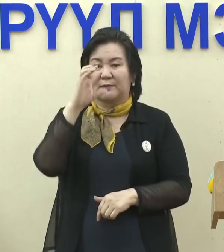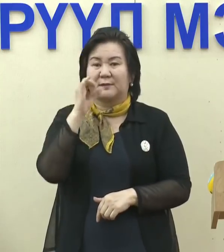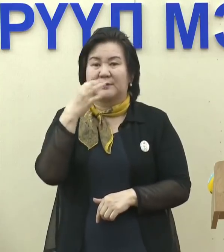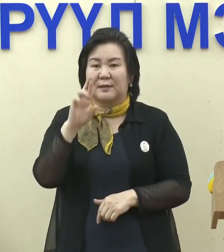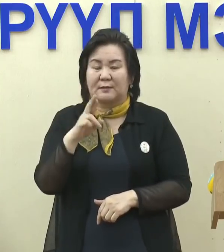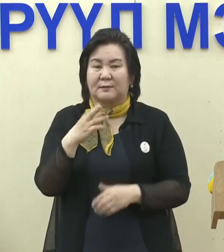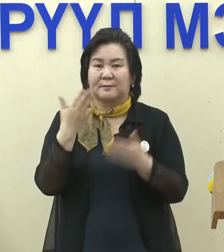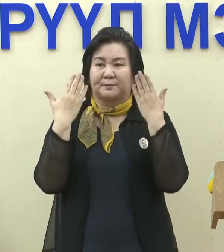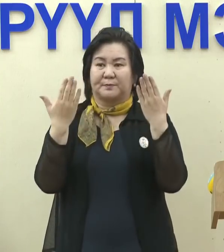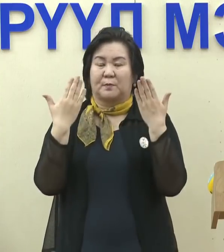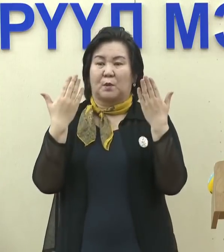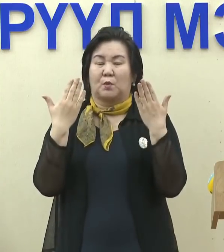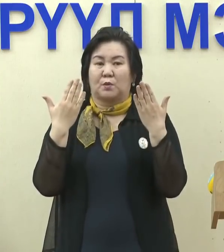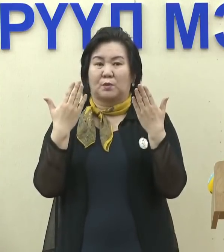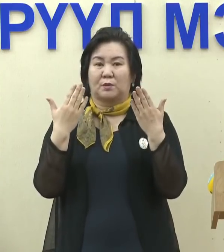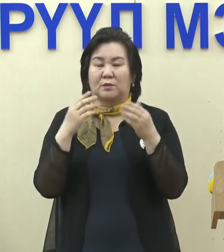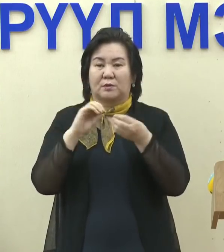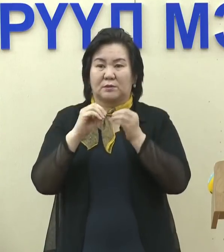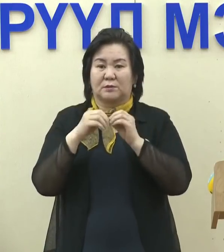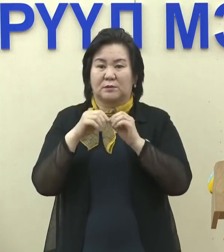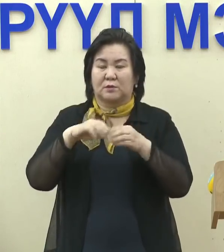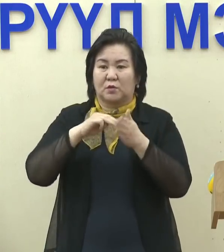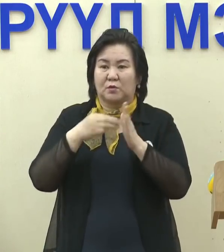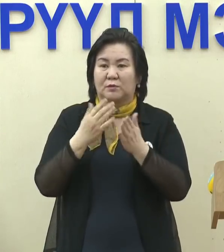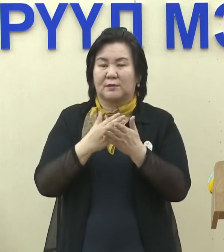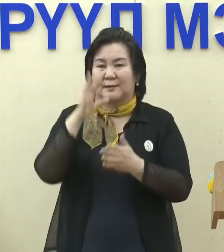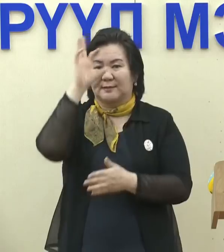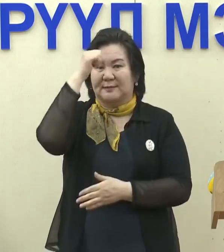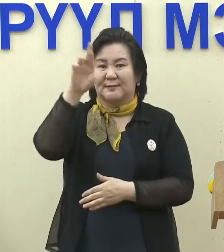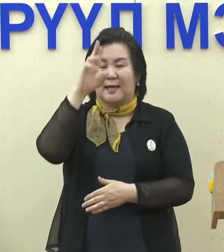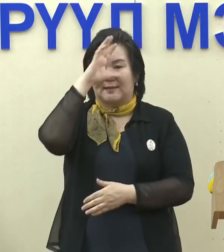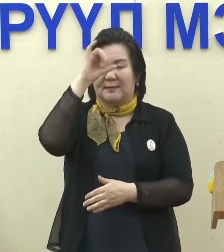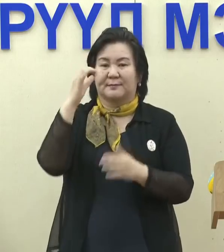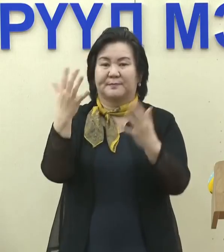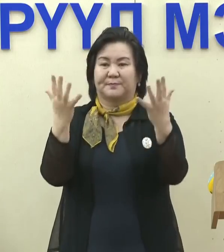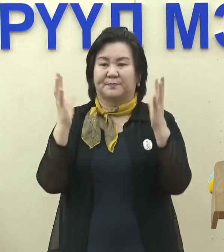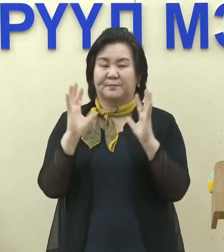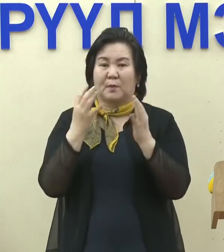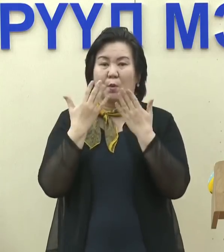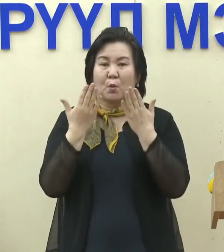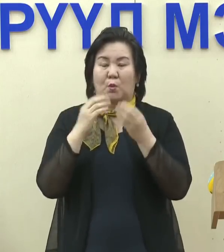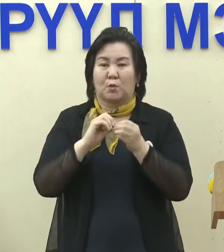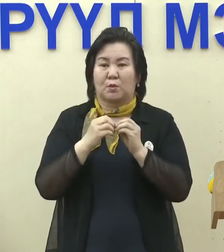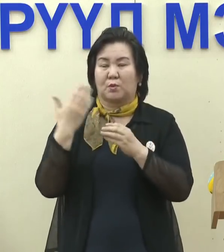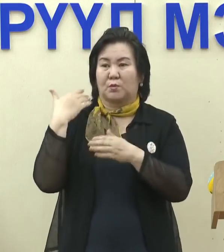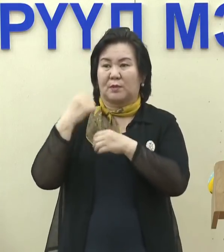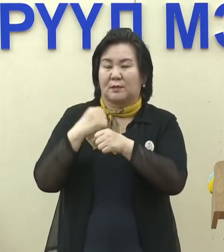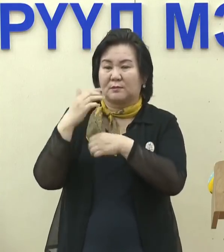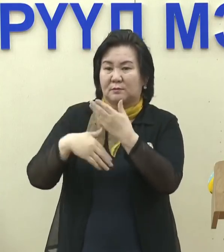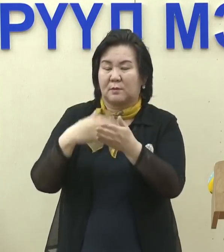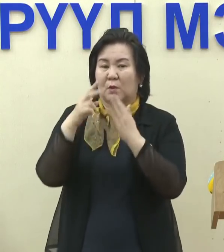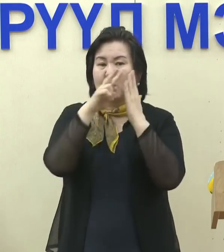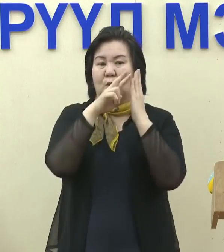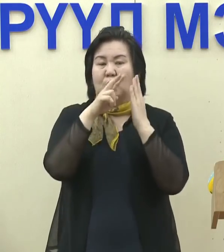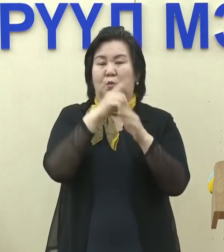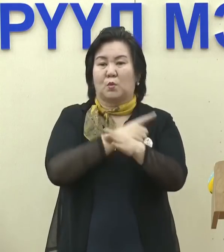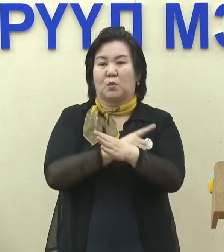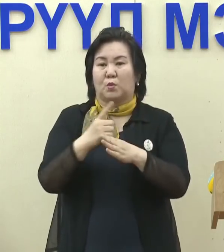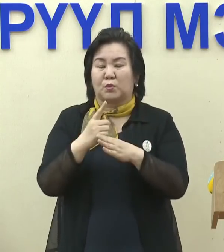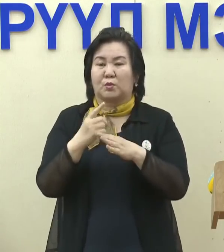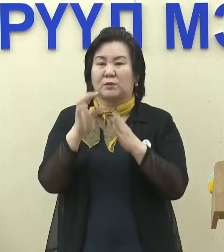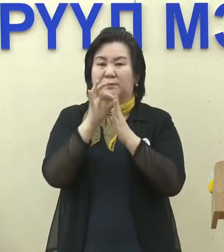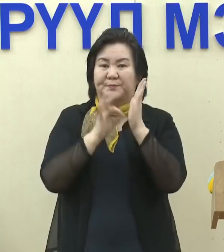хурлыг өргөтгсөн байдлаар хурдлуулахар бол төлөвлөж байна. Энэ сайдын зөвлөлдөр өмнө авч хэрэгжүүлсэн ажлынхаа үр дүнг хэлцээ,